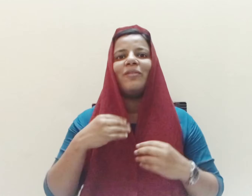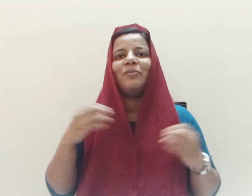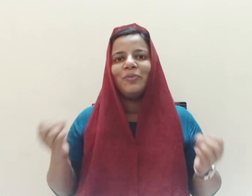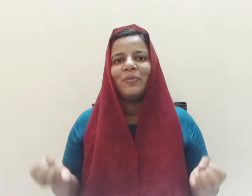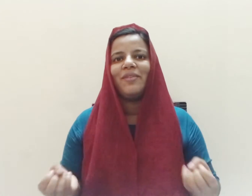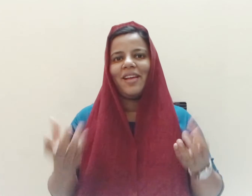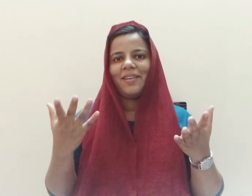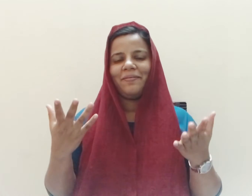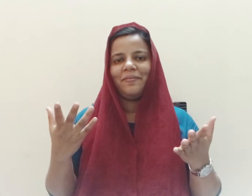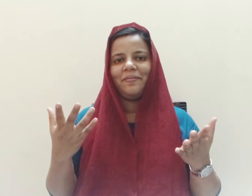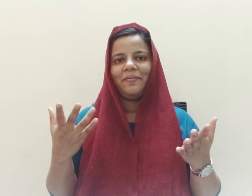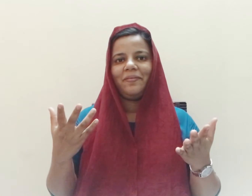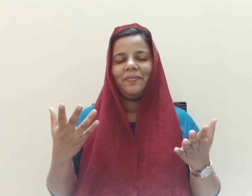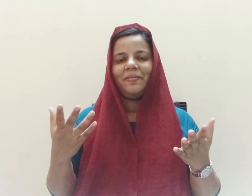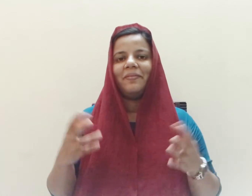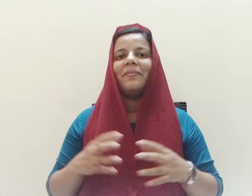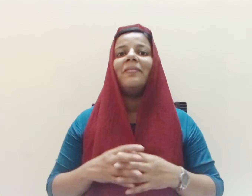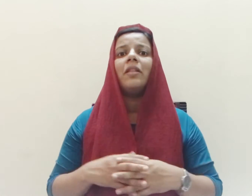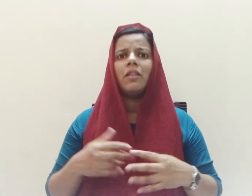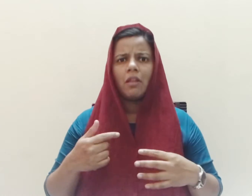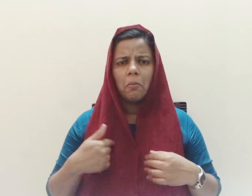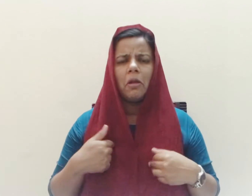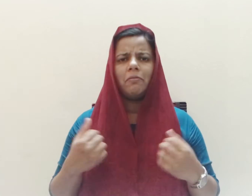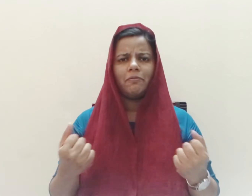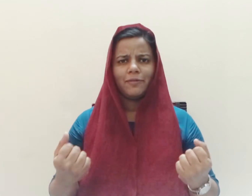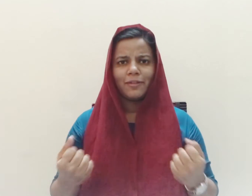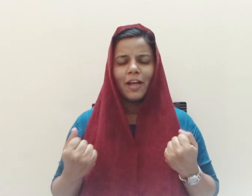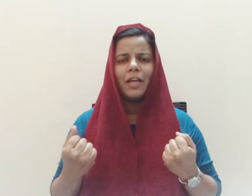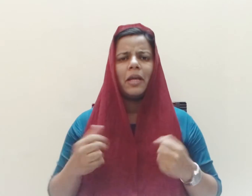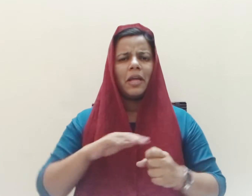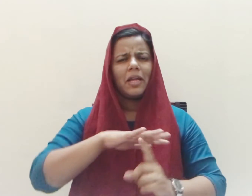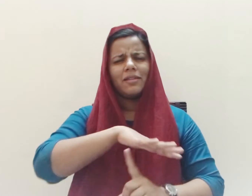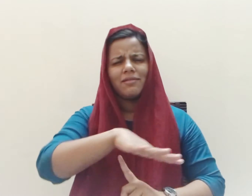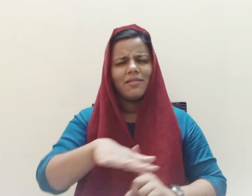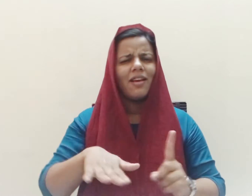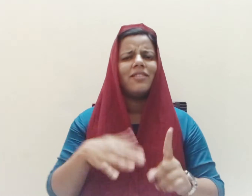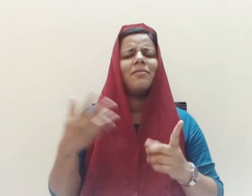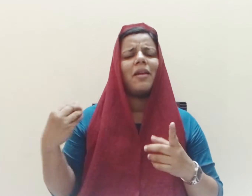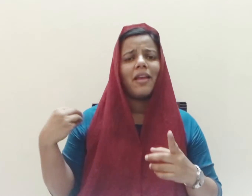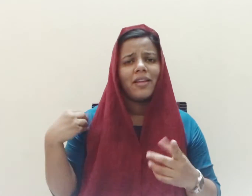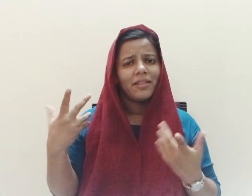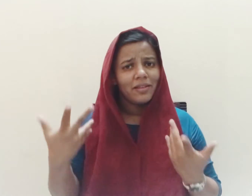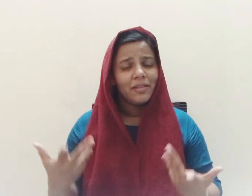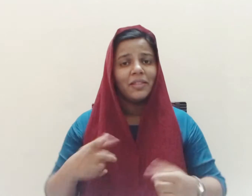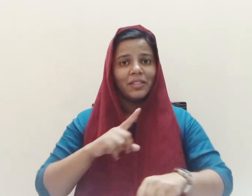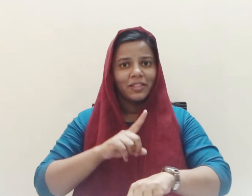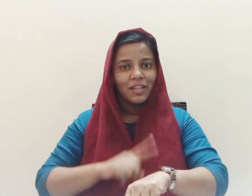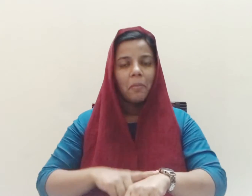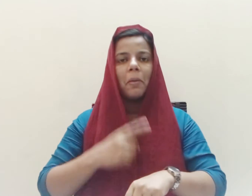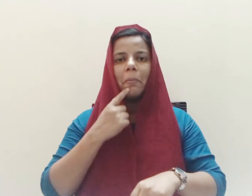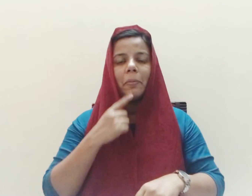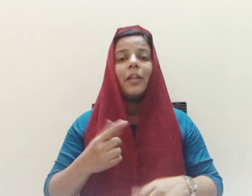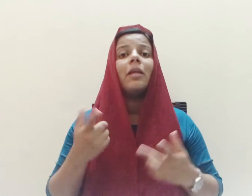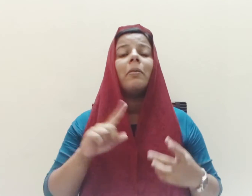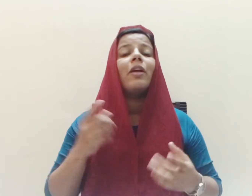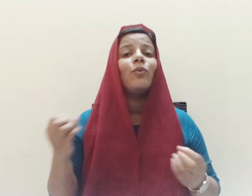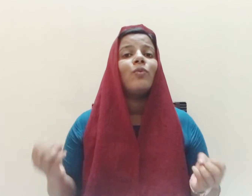നിന്ന്. ഹല്ലേലൂയ, സ്തോത്രം. നമുക്ക് ധൈര്യത്തോടെ ഏത് സാഹചര്യത്തിലും ഏത് സമയത്തിലും പറയാം, നമ്മൾ എവിടെ